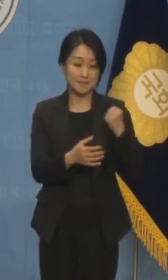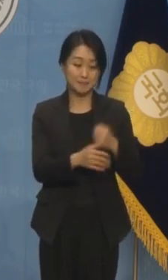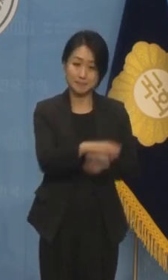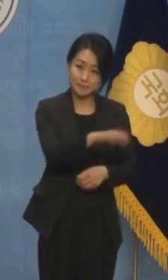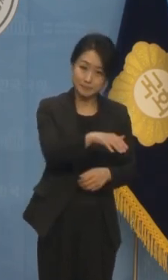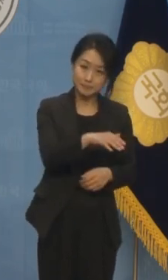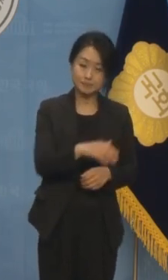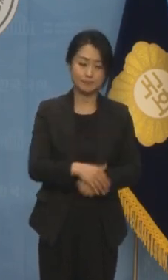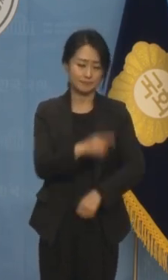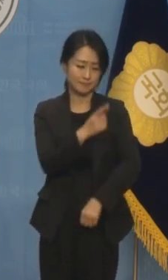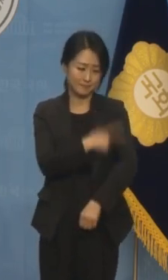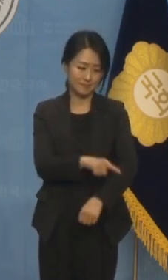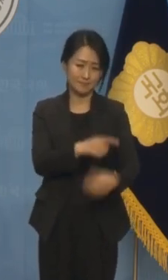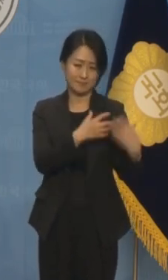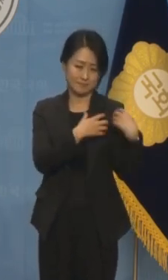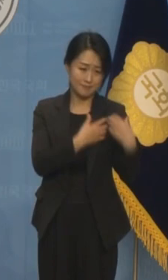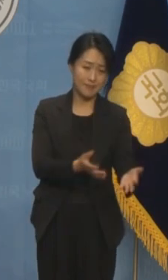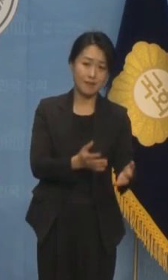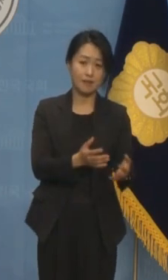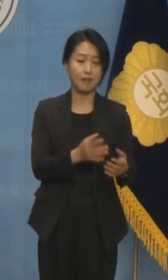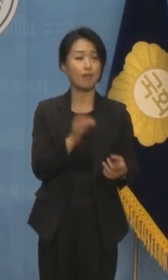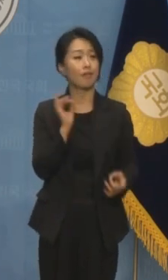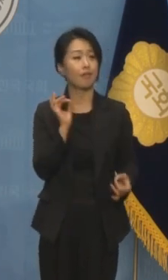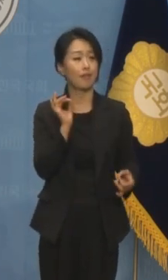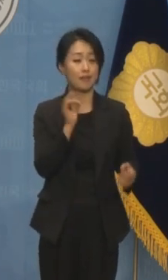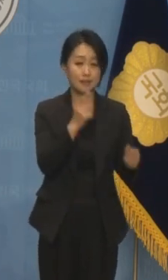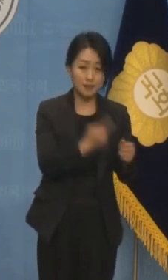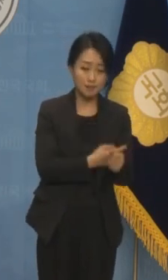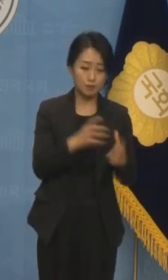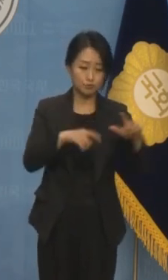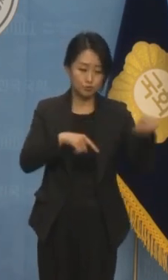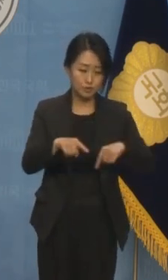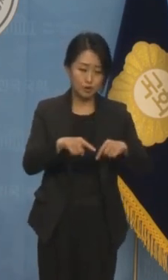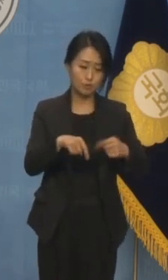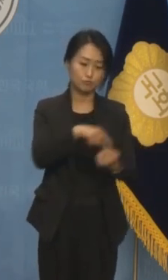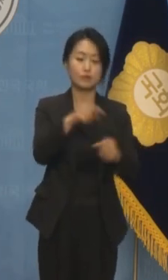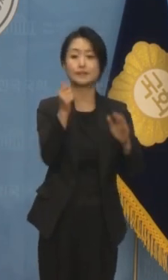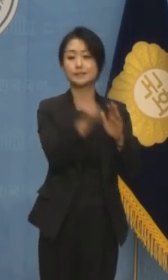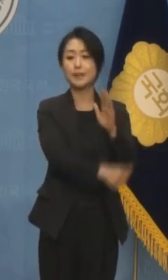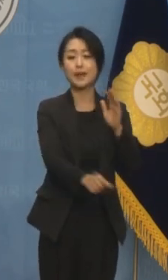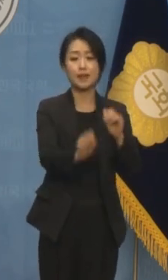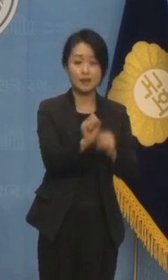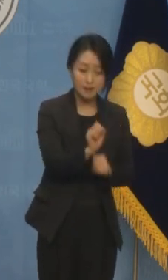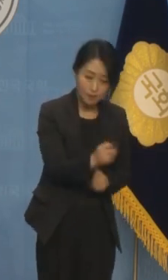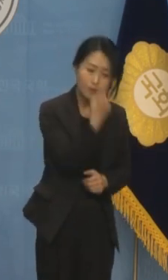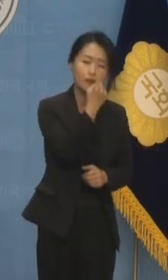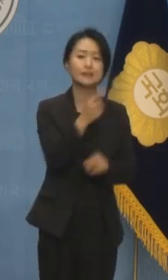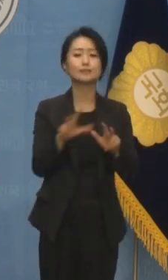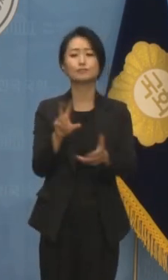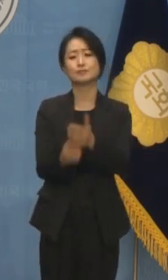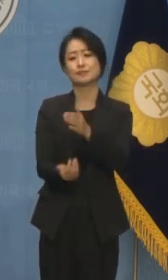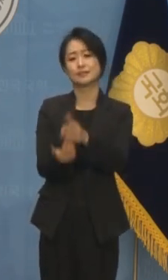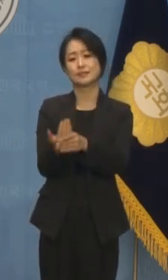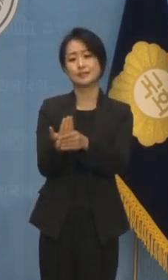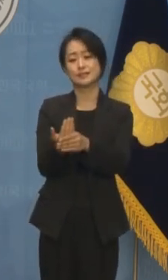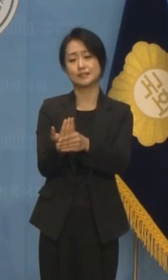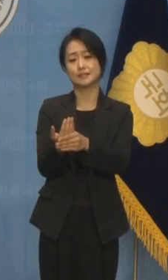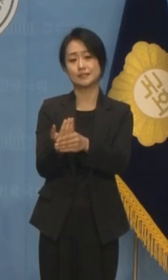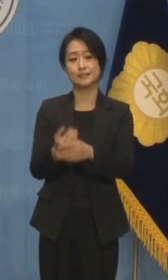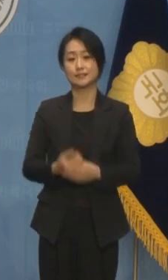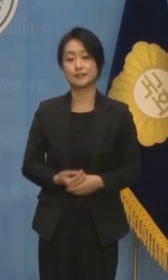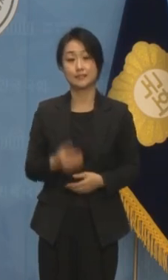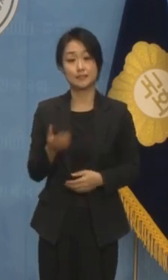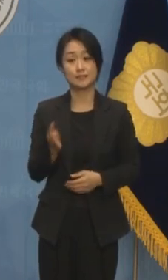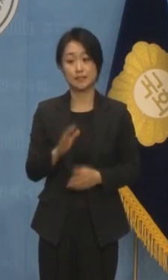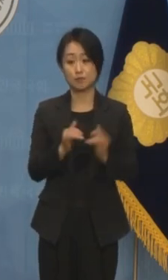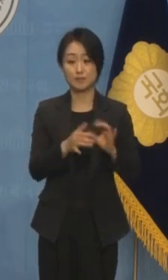무능, 무책임, 무기력으로 일관하며 국정 운영에 실패해 벌어진 상황입니다.